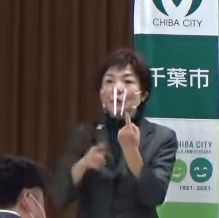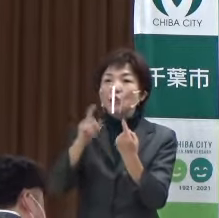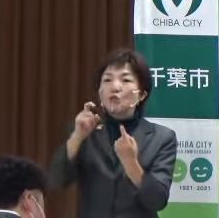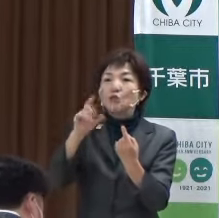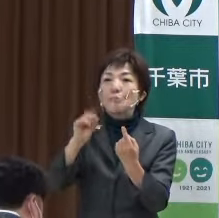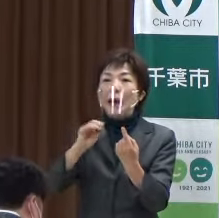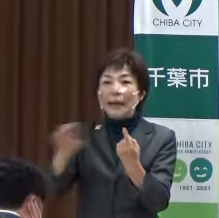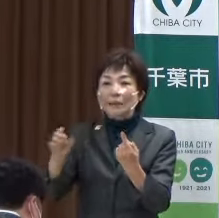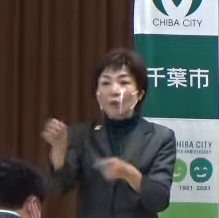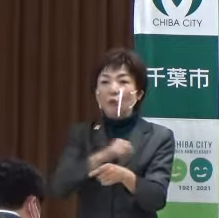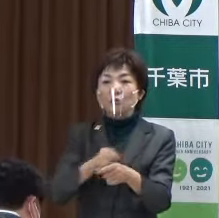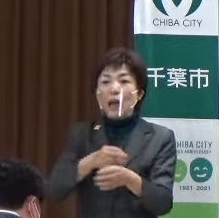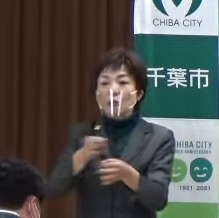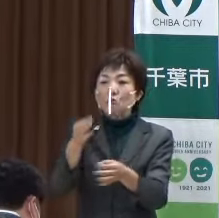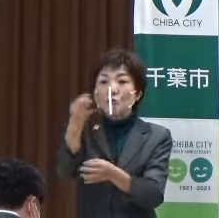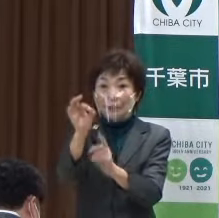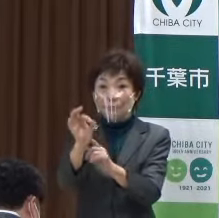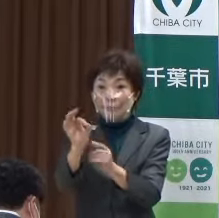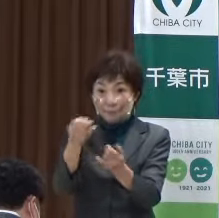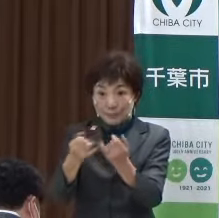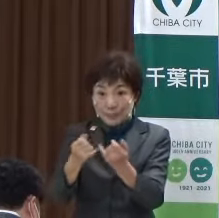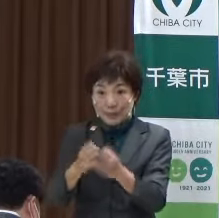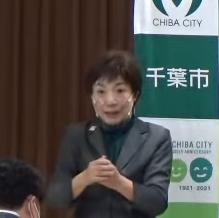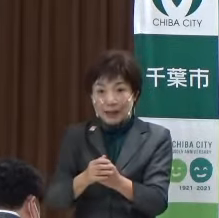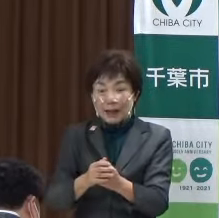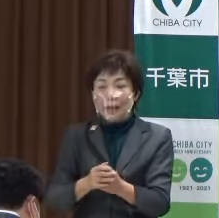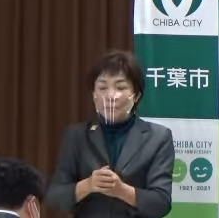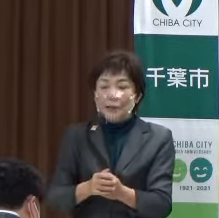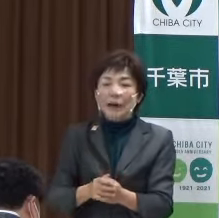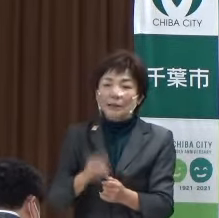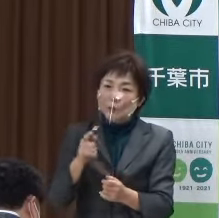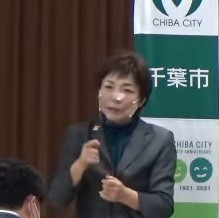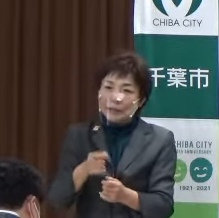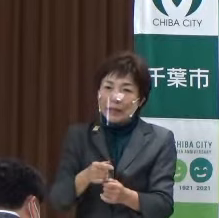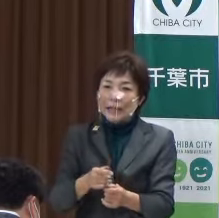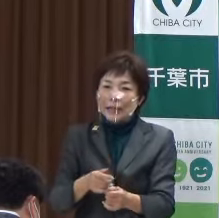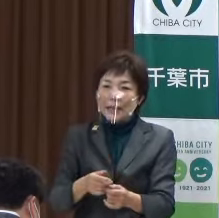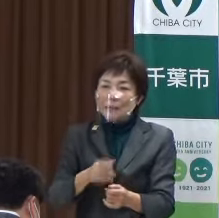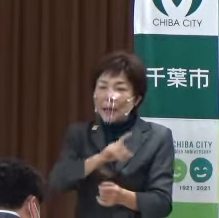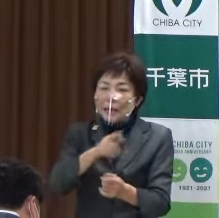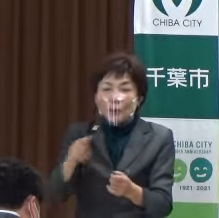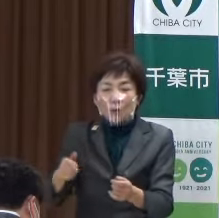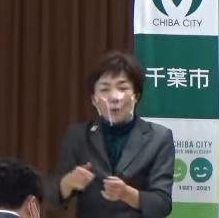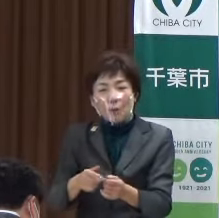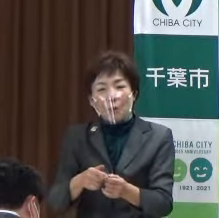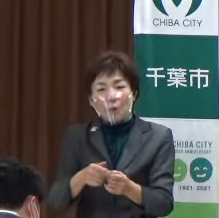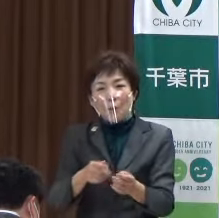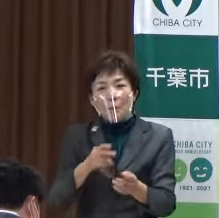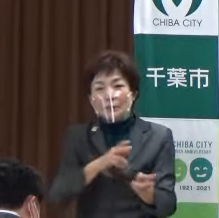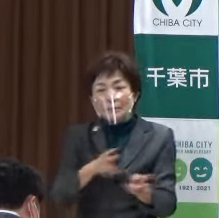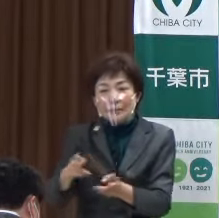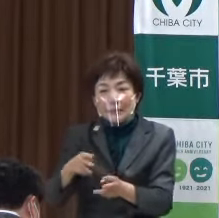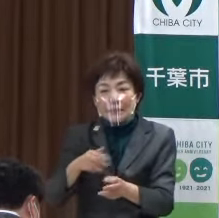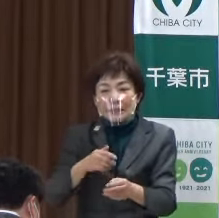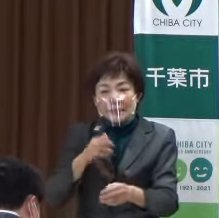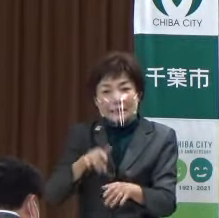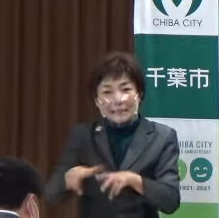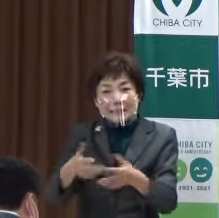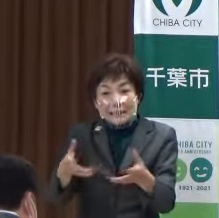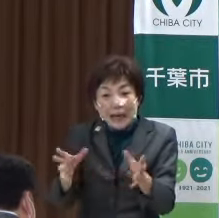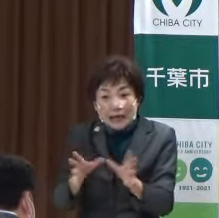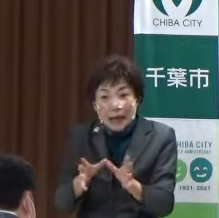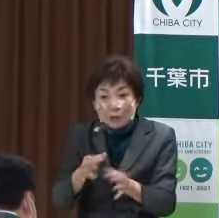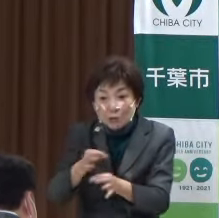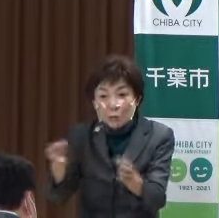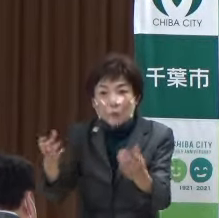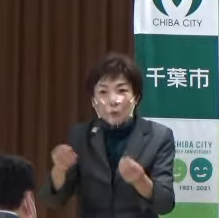万円の特例給付金のような事務作業に関してですね、多分接種券の配布とかそういうものに関して自治体側の事務作業は給付